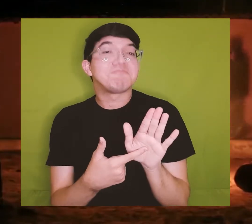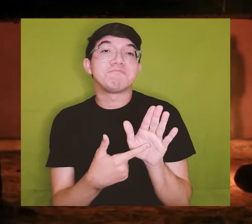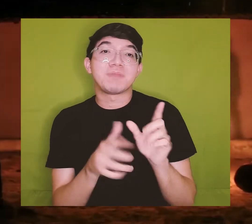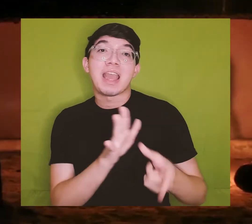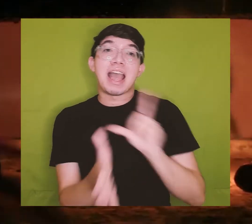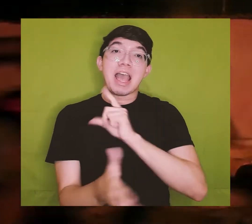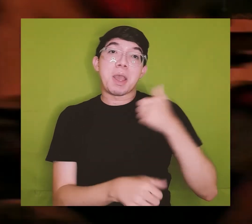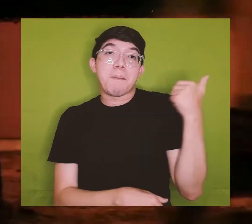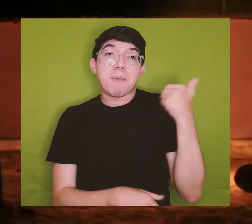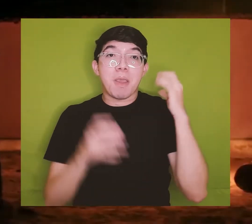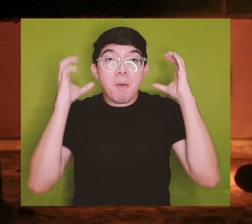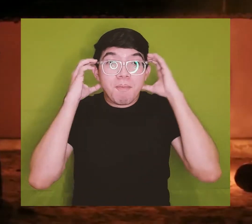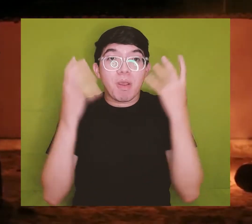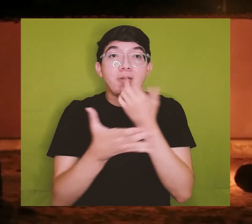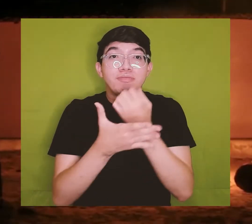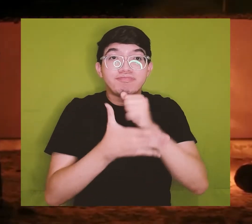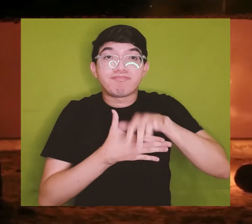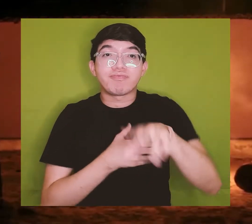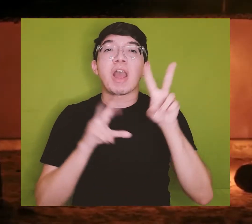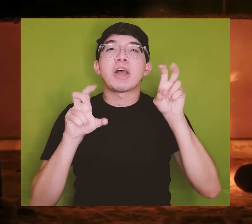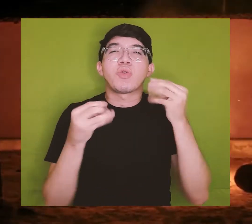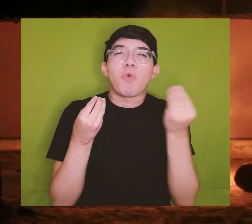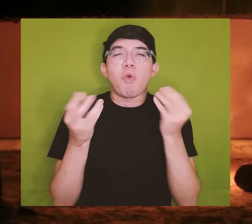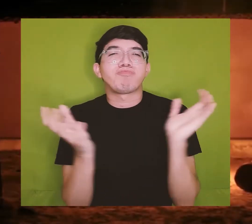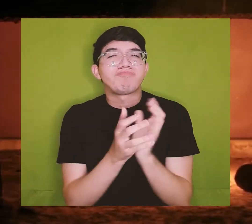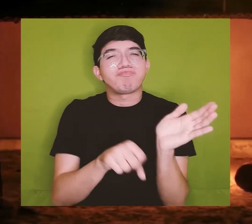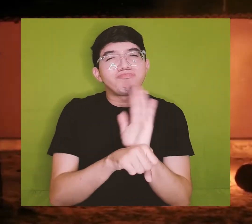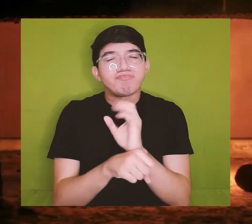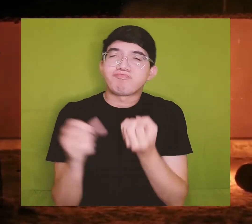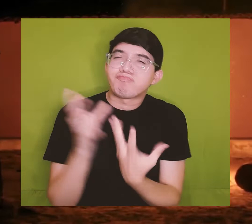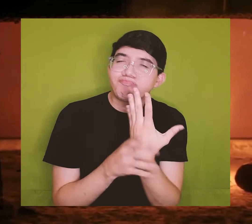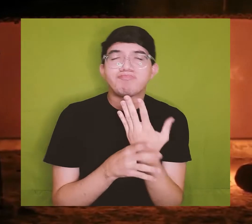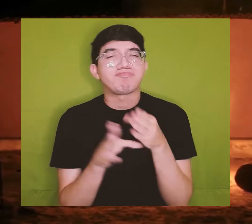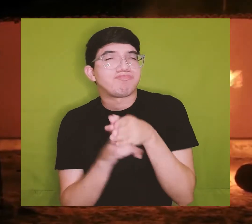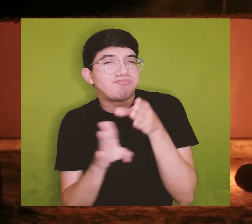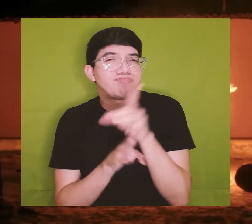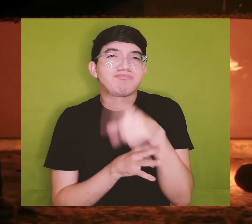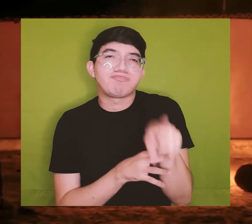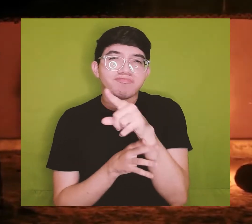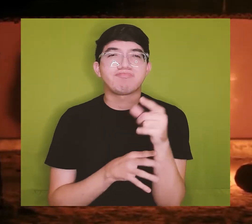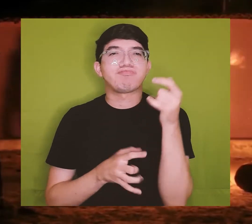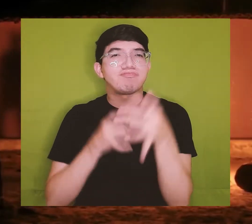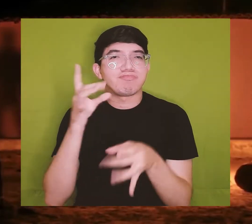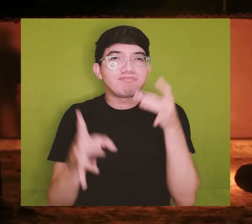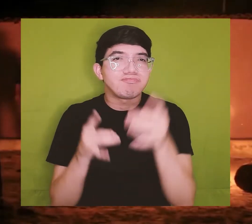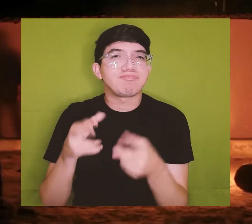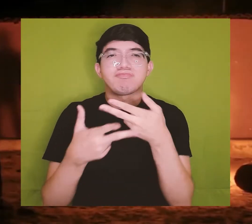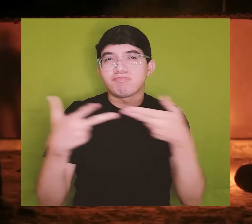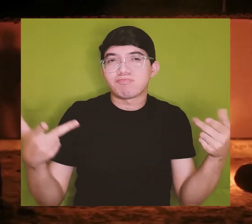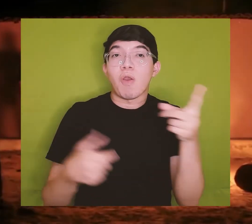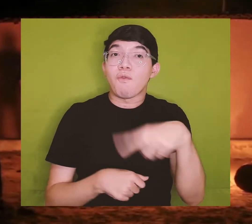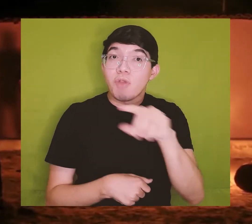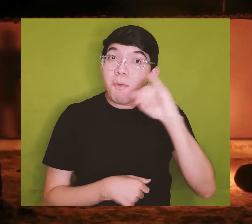Quem acompanhou nosso primeiro podcast foi falando sobre cineclubismo, como fazer seu cineclube, como propor coisas de